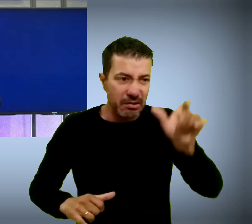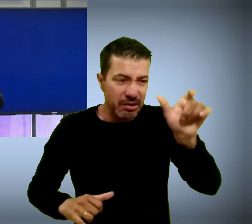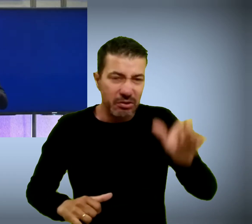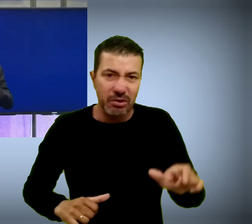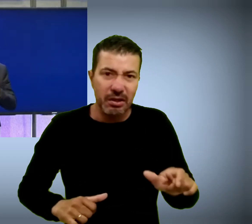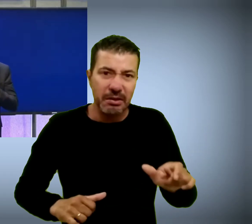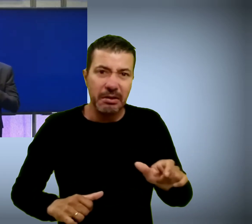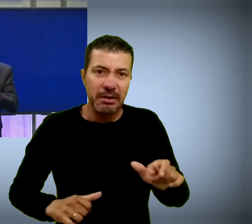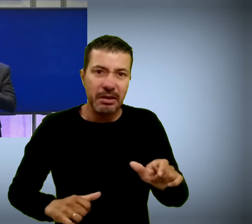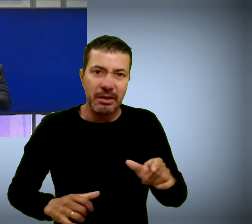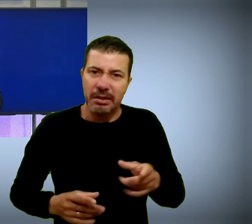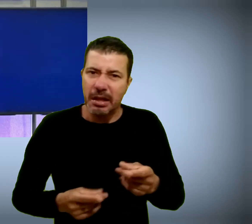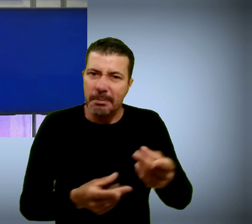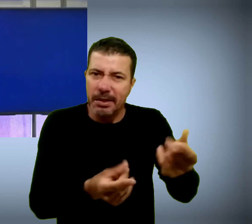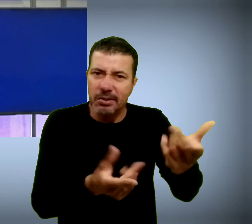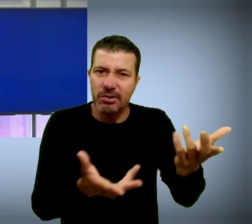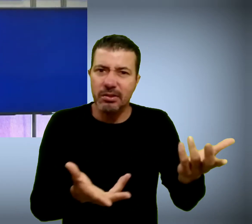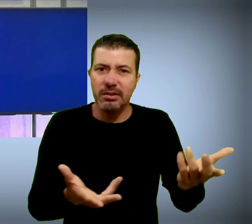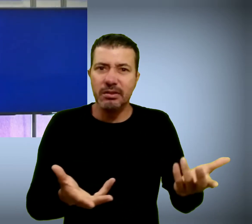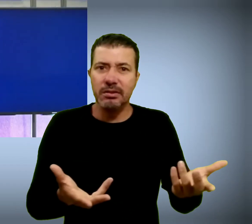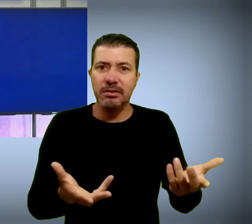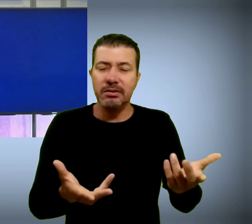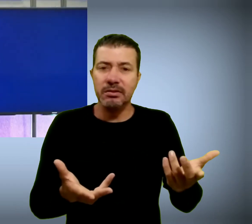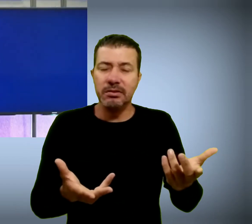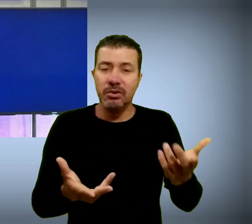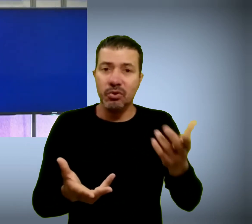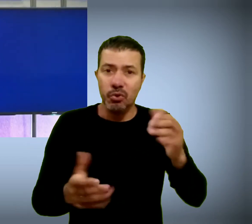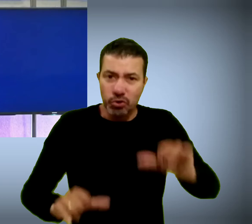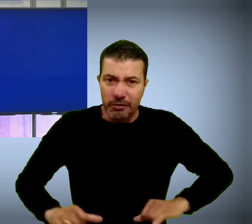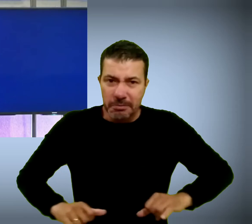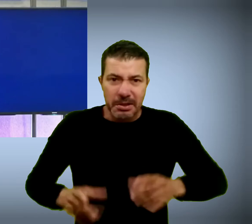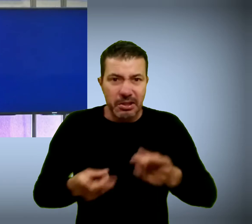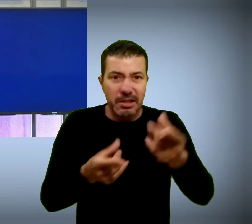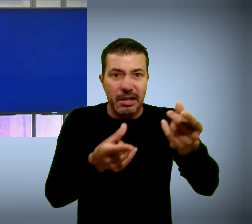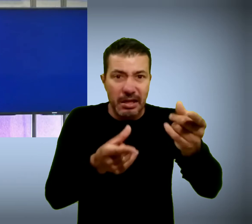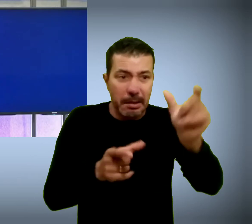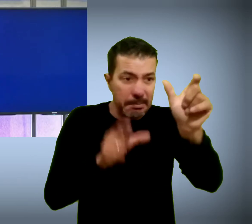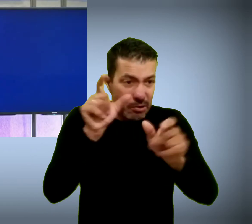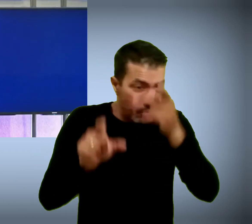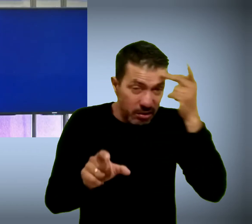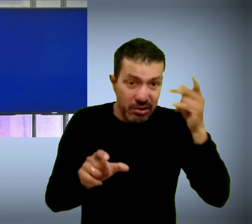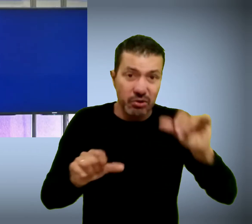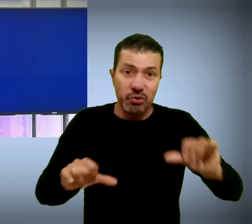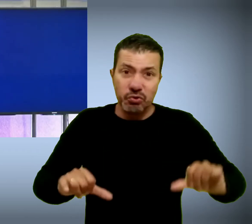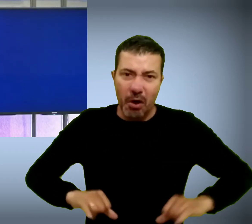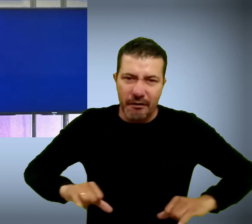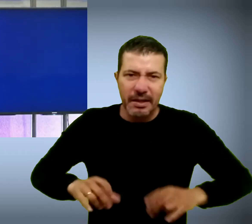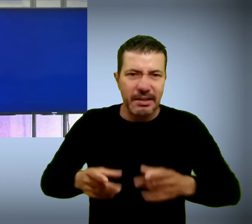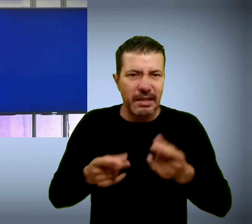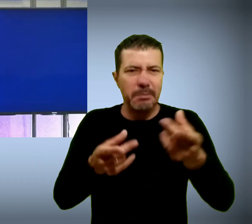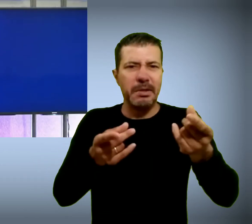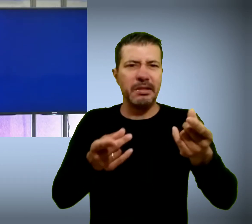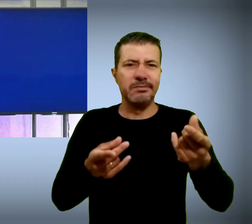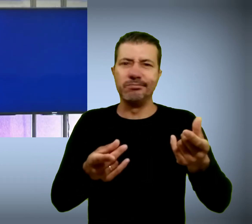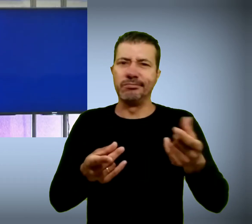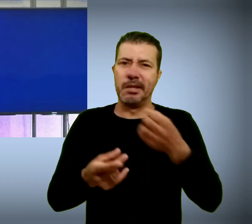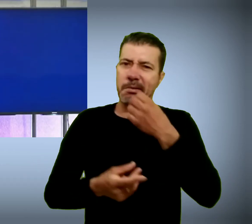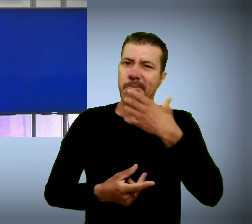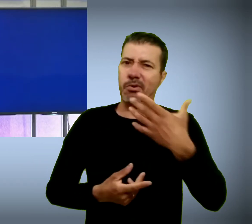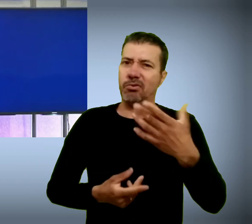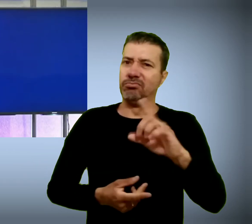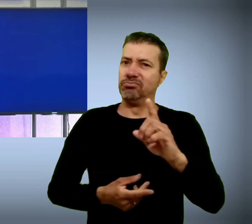Então, o causador do sofrimento é eterno, e a pessoa que sofre também sofre eternamente. Isso não está